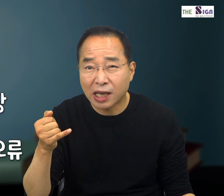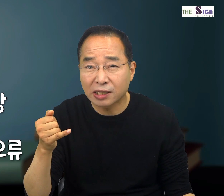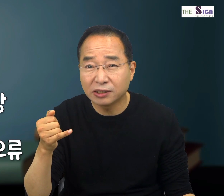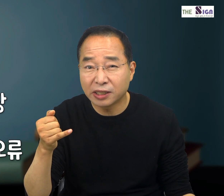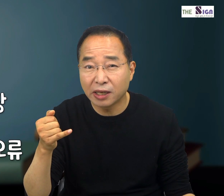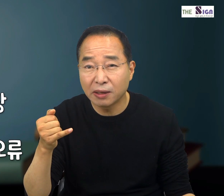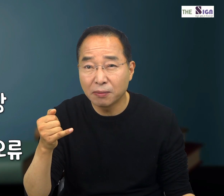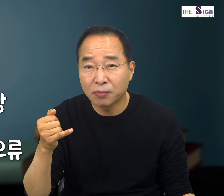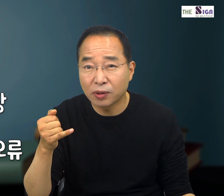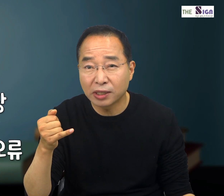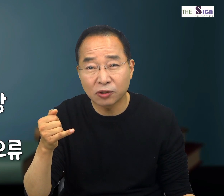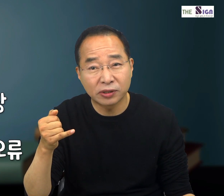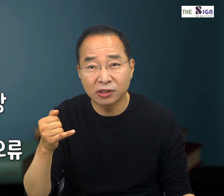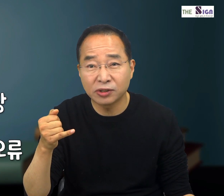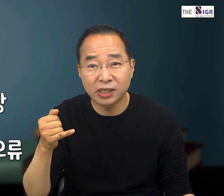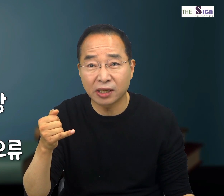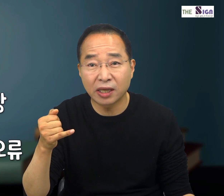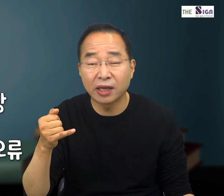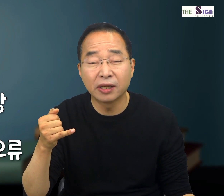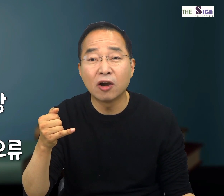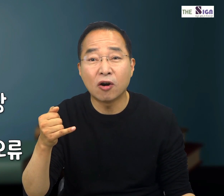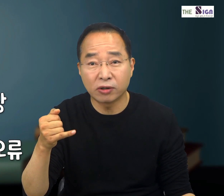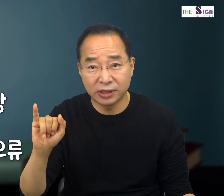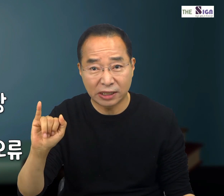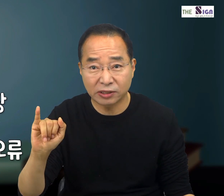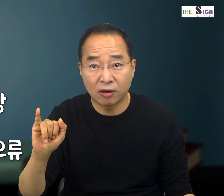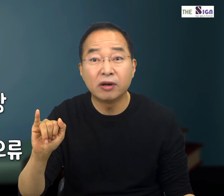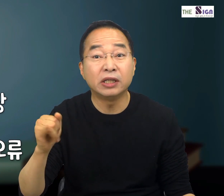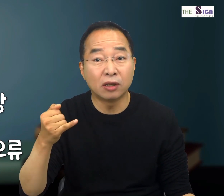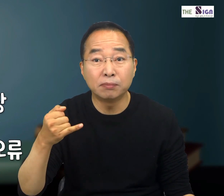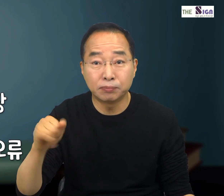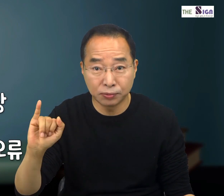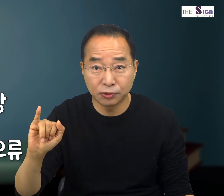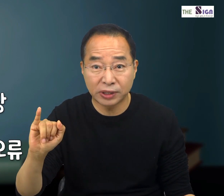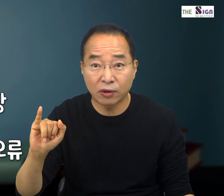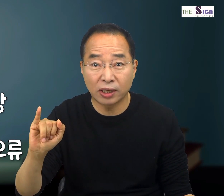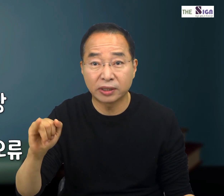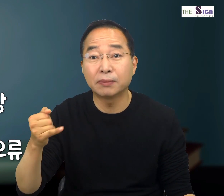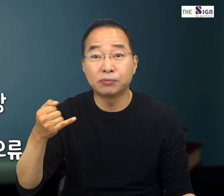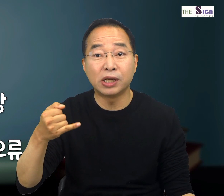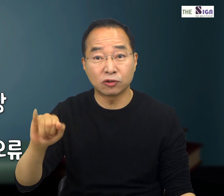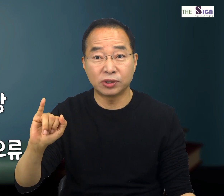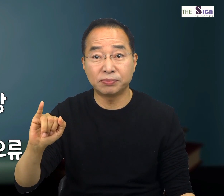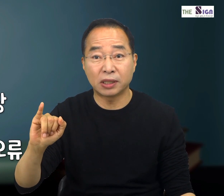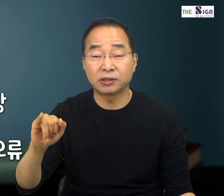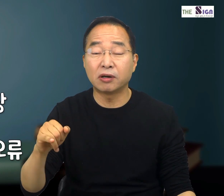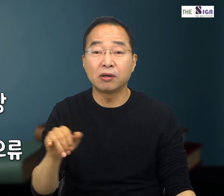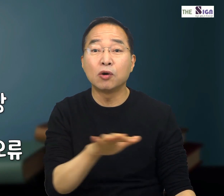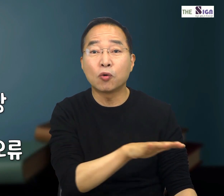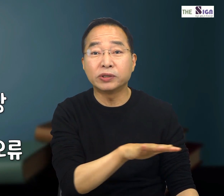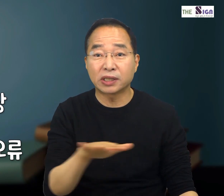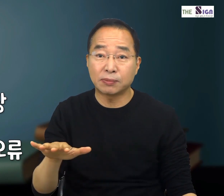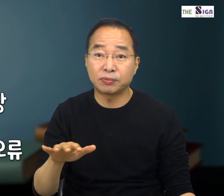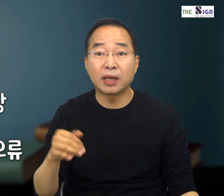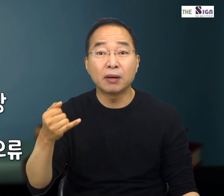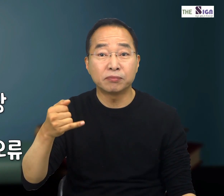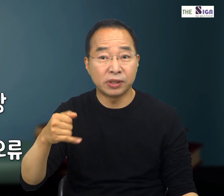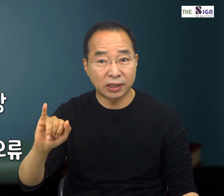작은 게 뭔가 정상적이지 않게 어긋났어, 이런 부분을 사용할 때 불량도 씁니다. 그래서 공장 제품에 불량 난